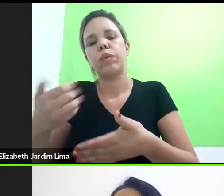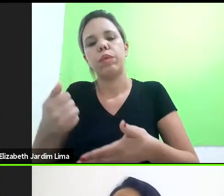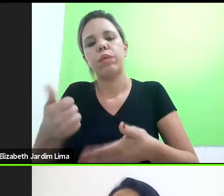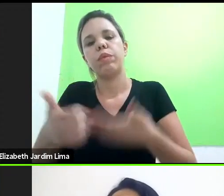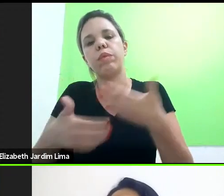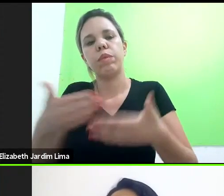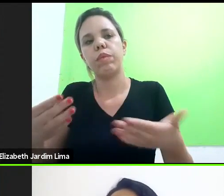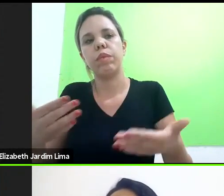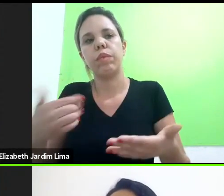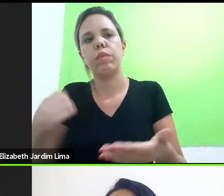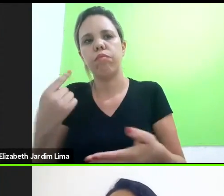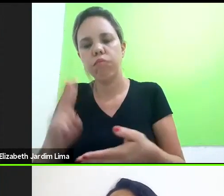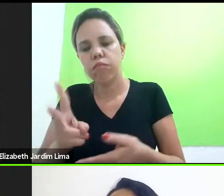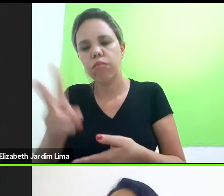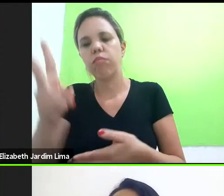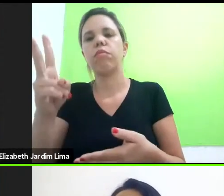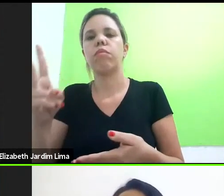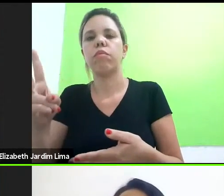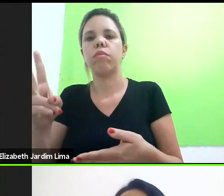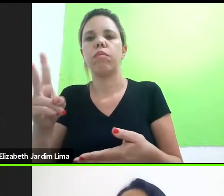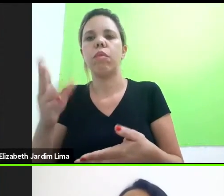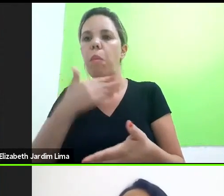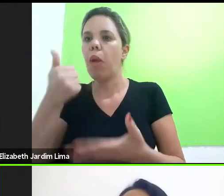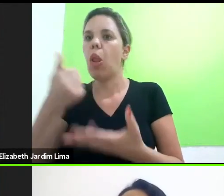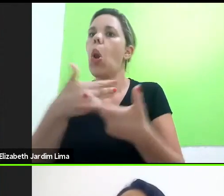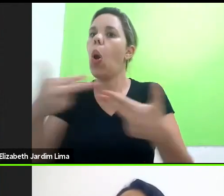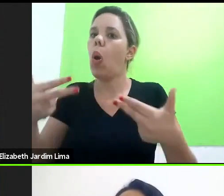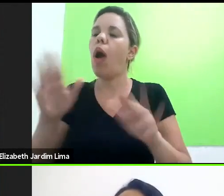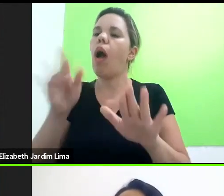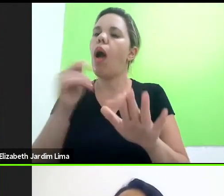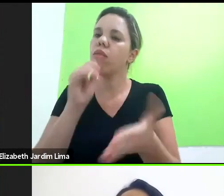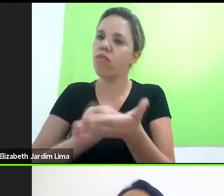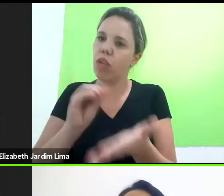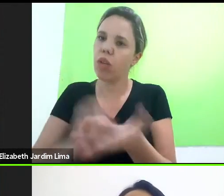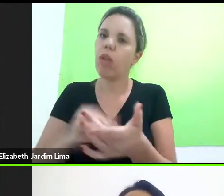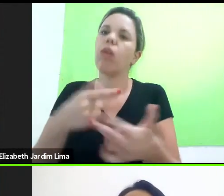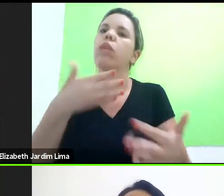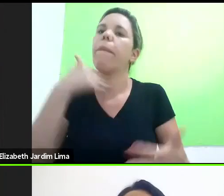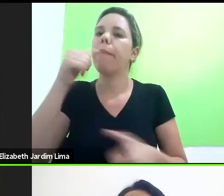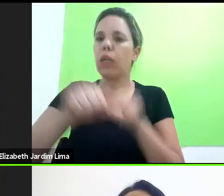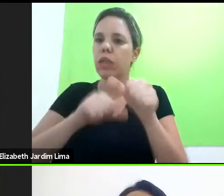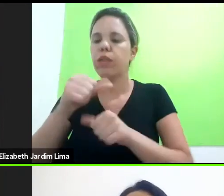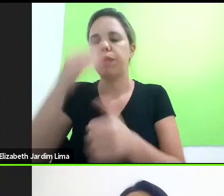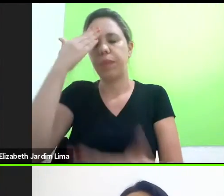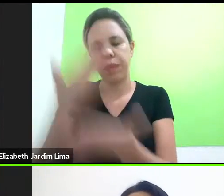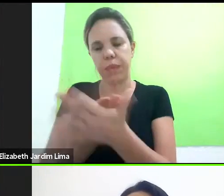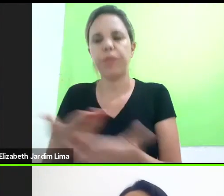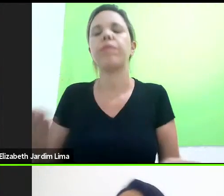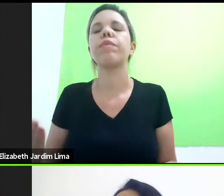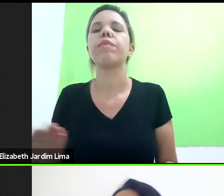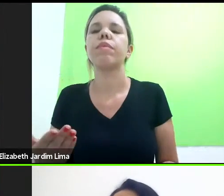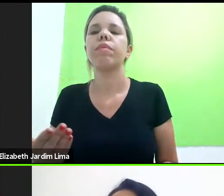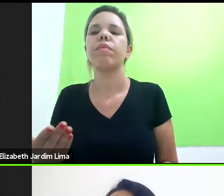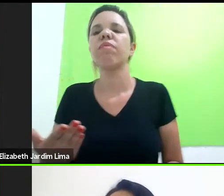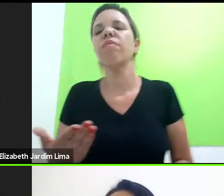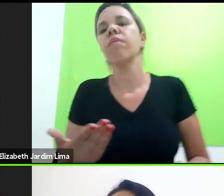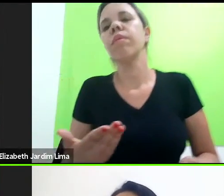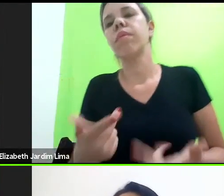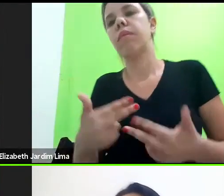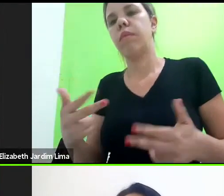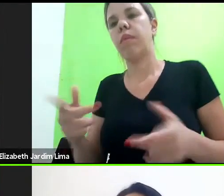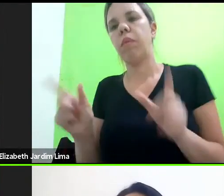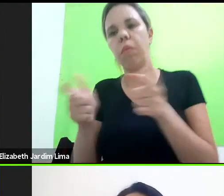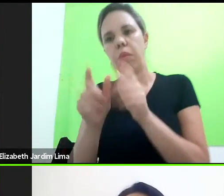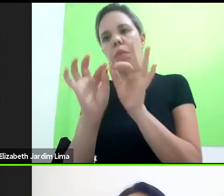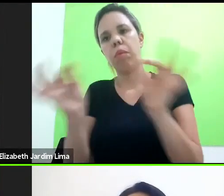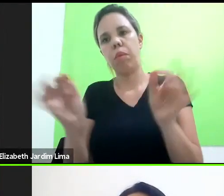está caminhando para isso, já melhorou muita coisa, porém tem muita coisa a melhorar ainda. Acredito que coisas mínimas assim que podem